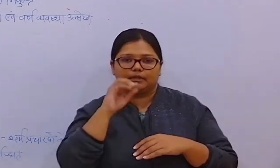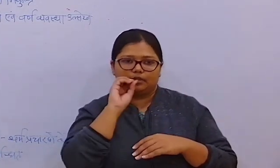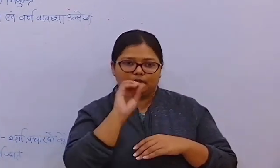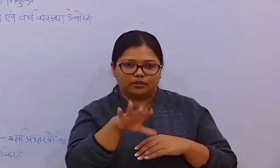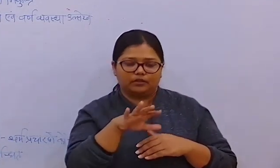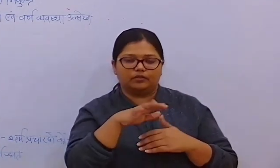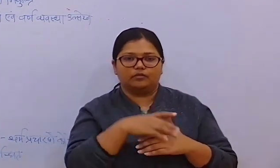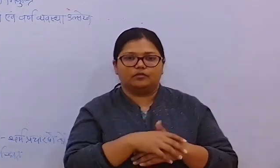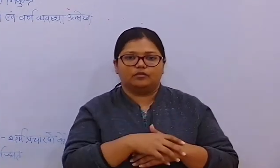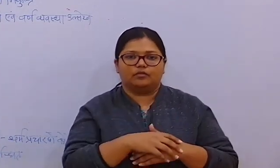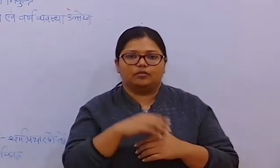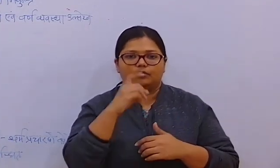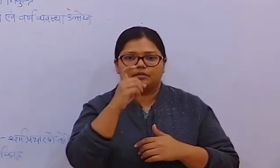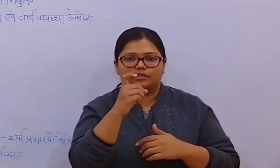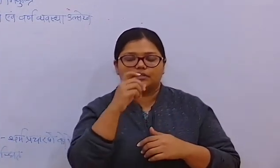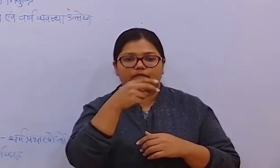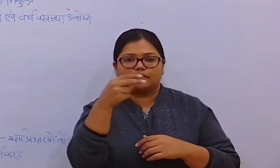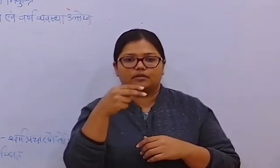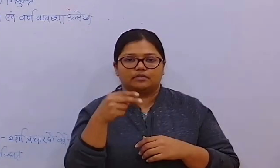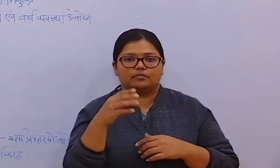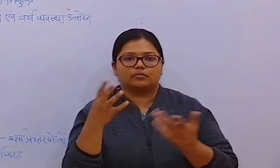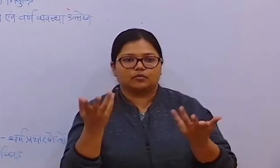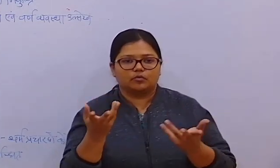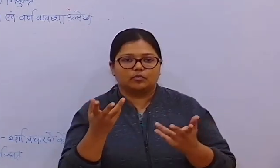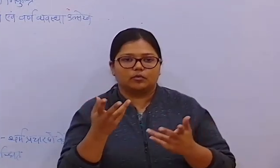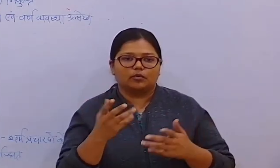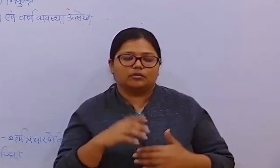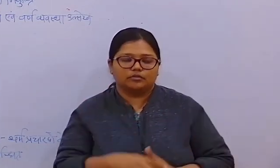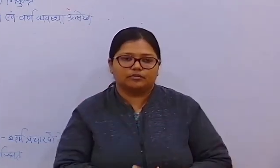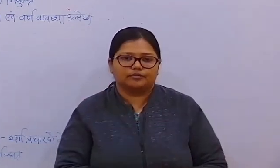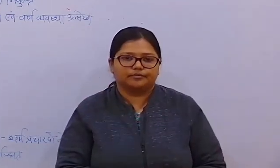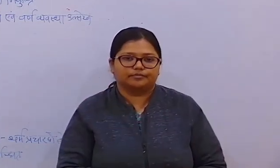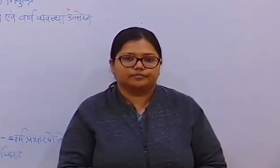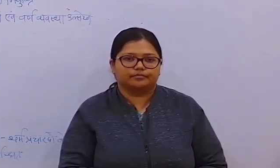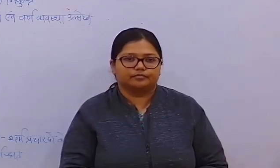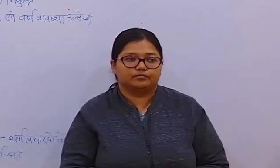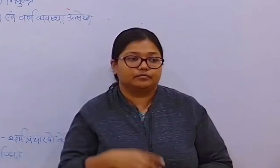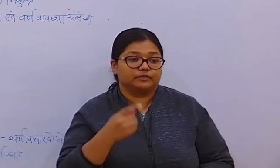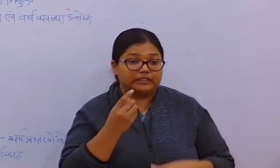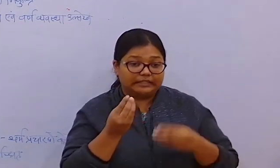सातों लिखवा दूंगा बोर्ड में। चलो ठीक है, एटलीस्ट ट्राई किए, दैट इज गुड।